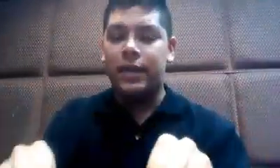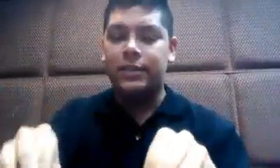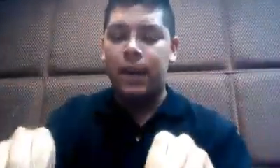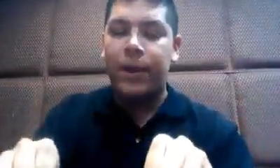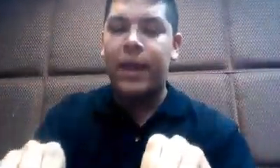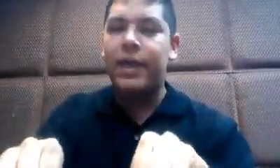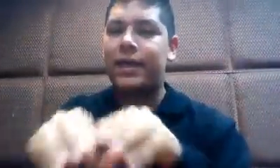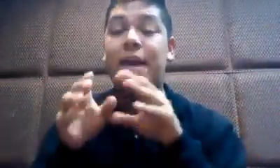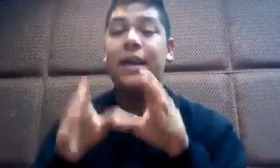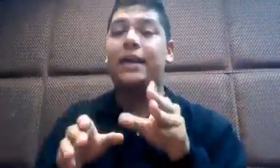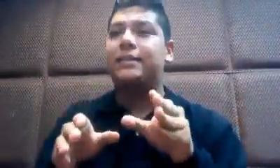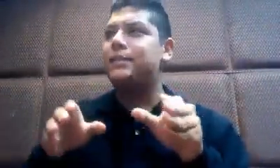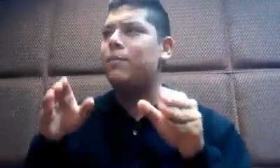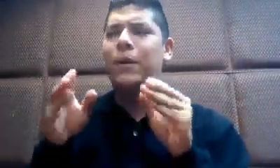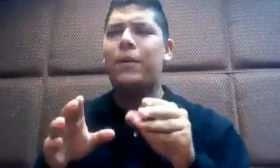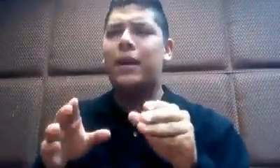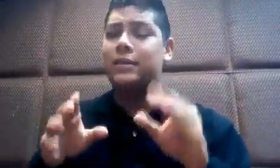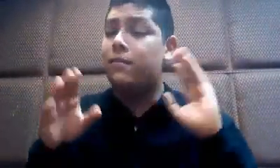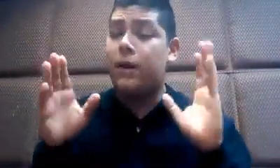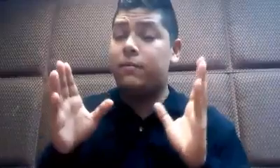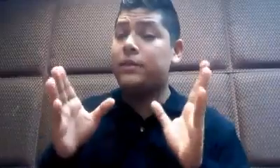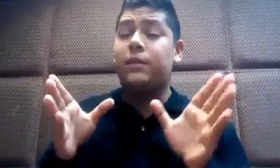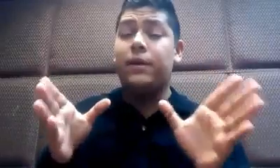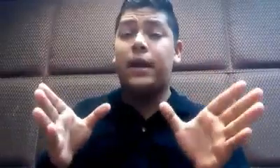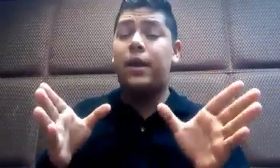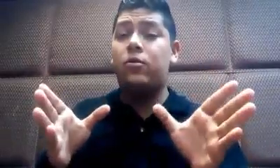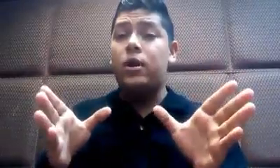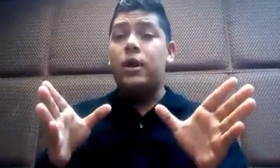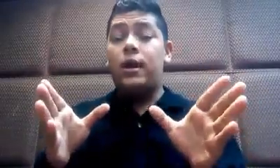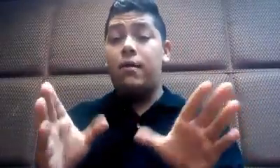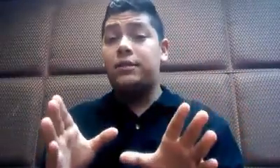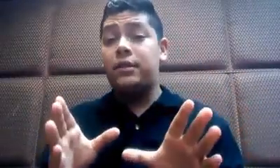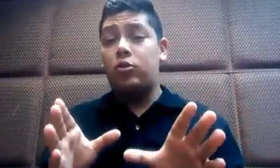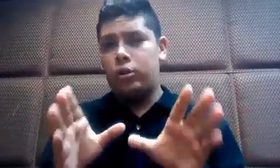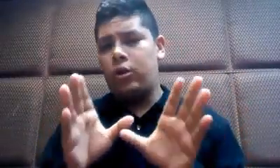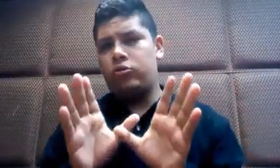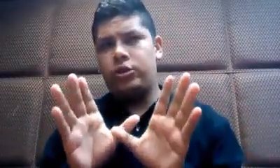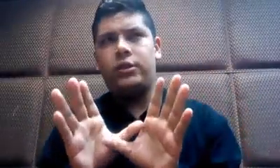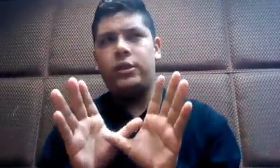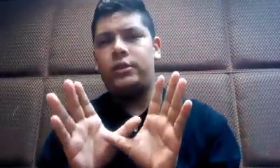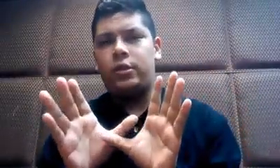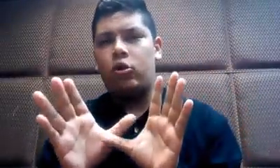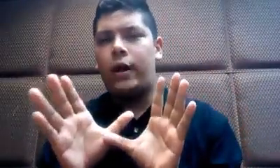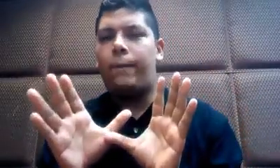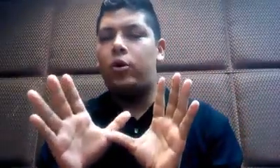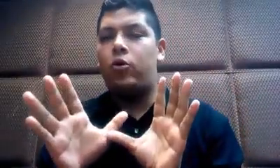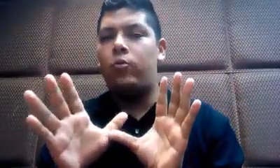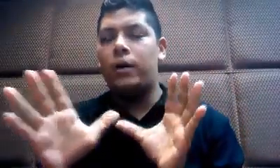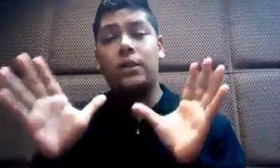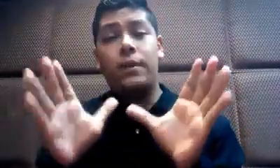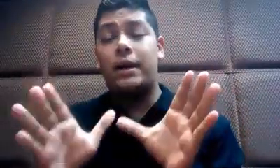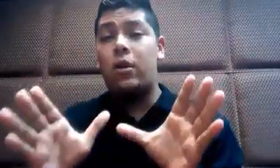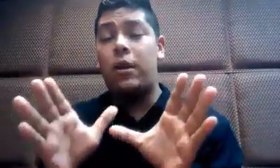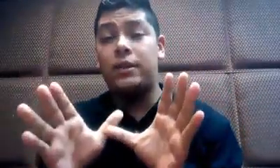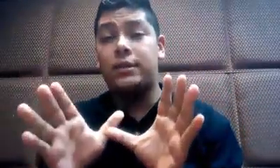a la parada y ya hay raza. Siempre va a haber raza. Va a ser bien raro la vez que te toca. Digo, sí toca, pero va a ser bien raro la vez que